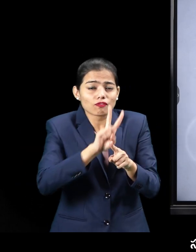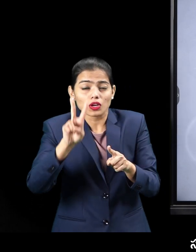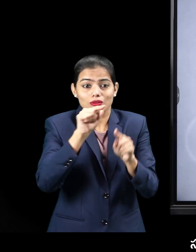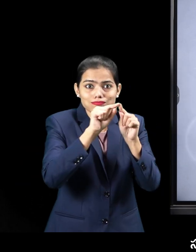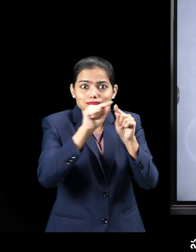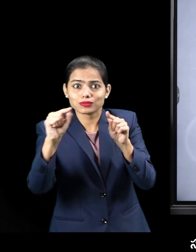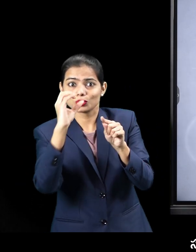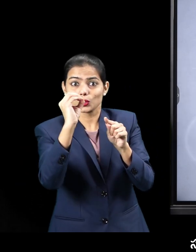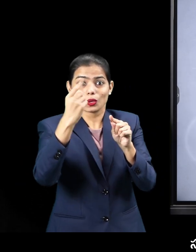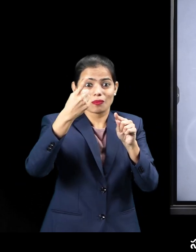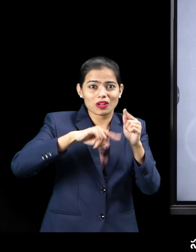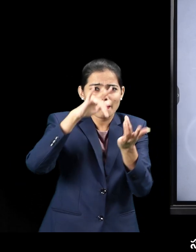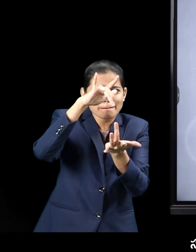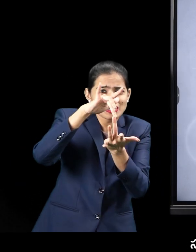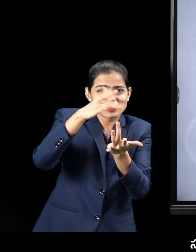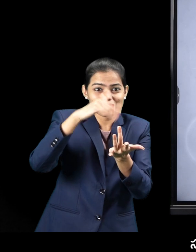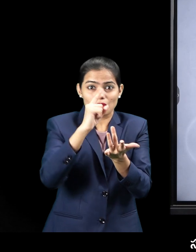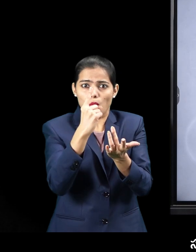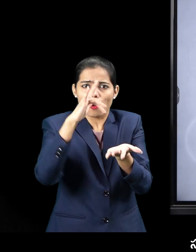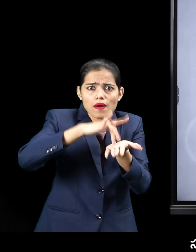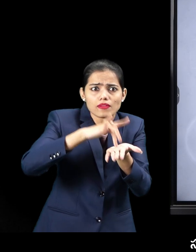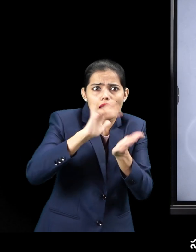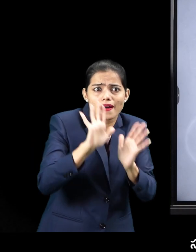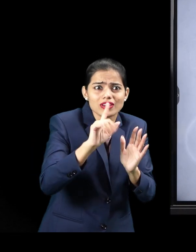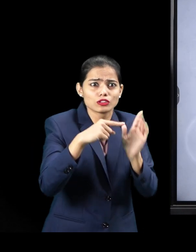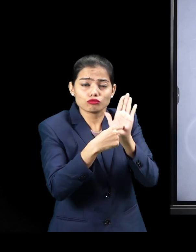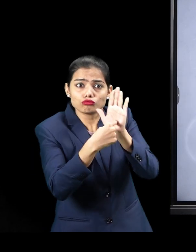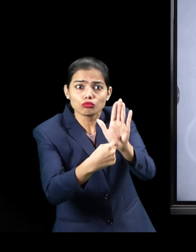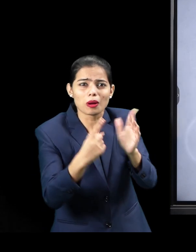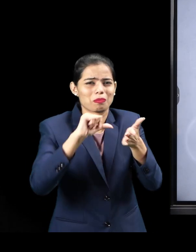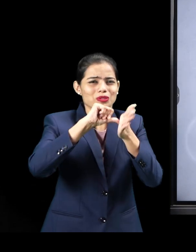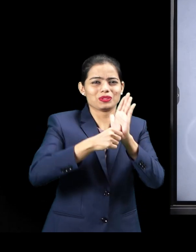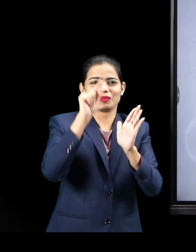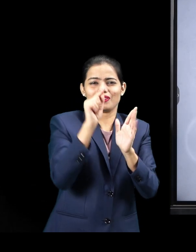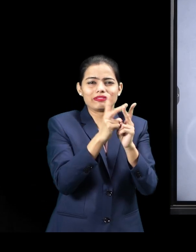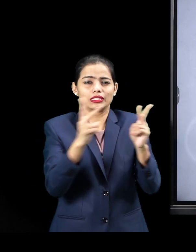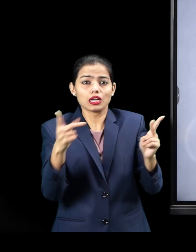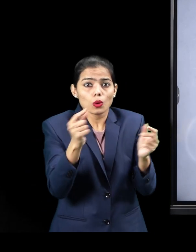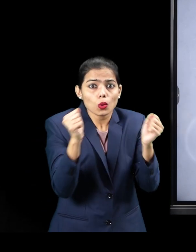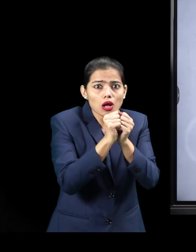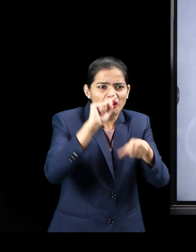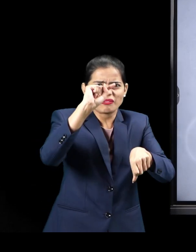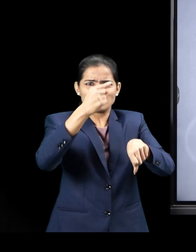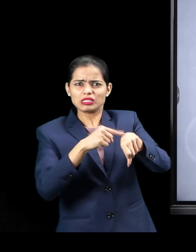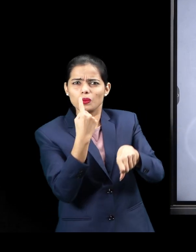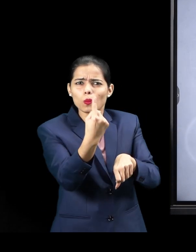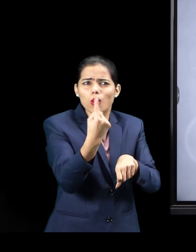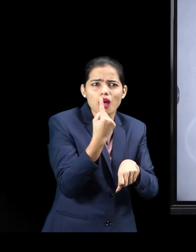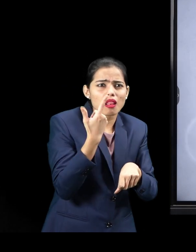సంభావ్యత విలువ 0 మరియు 1 మధ్య ఉంటుంది. ఇక్కడ 0 అసాధ్యమైన ఈవెంట్ను